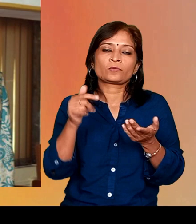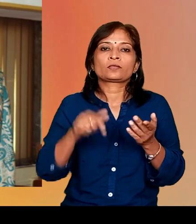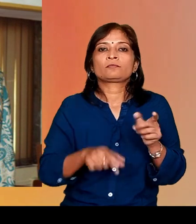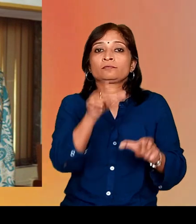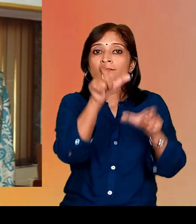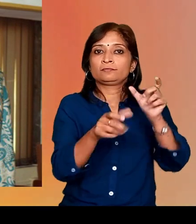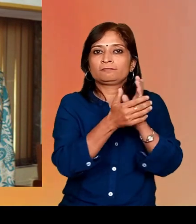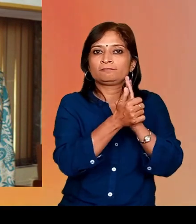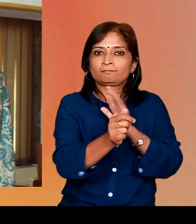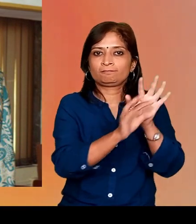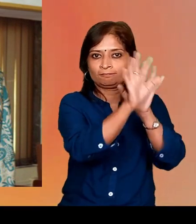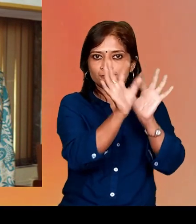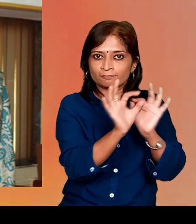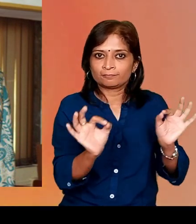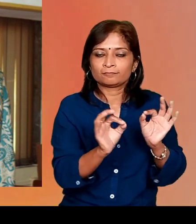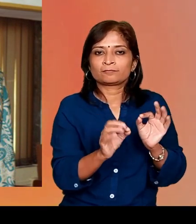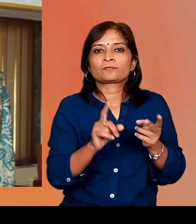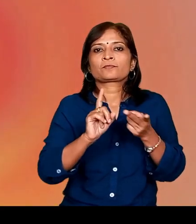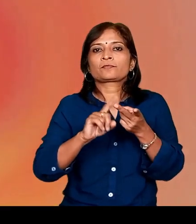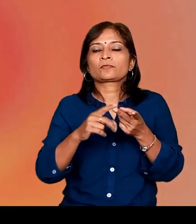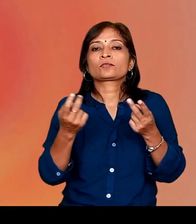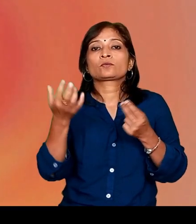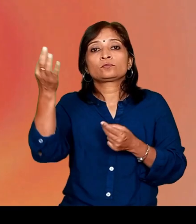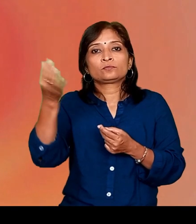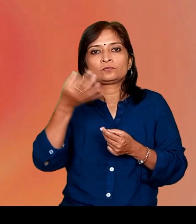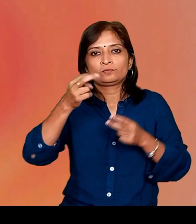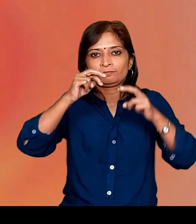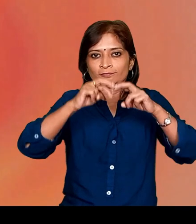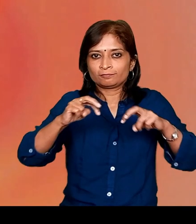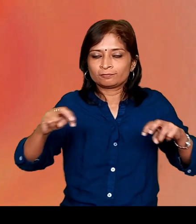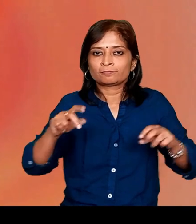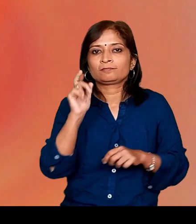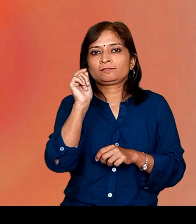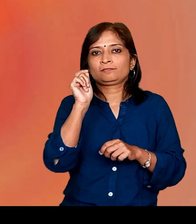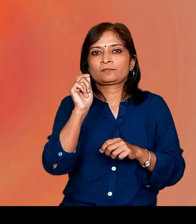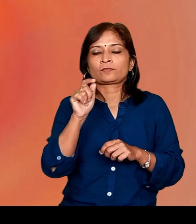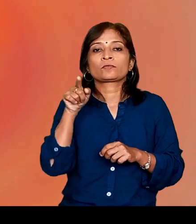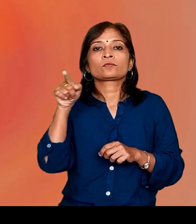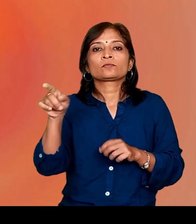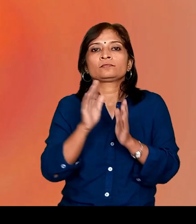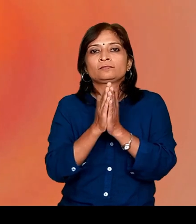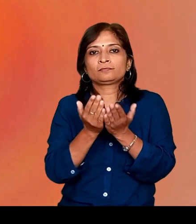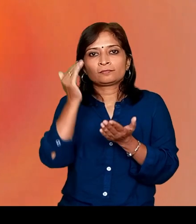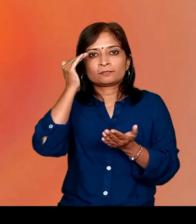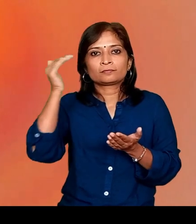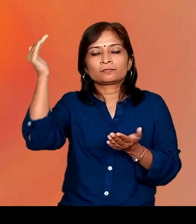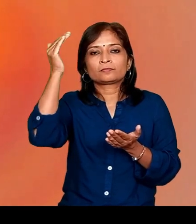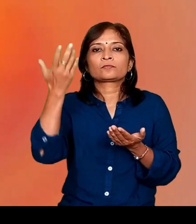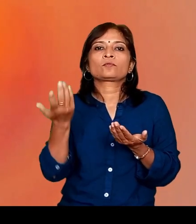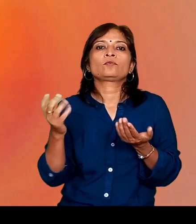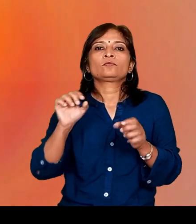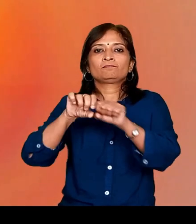लिए मानव संसाधन का विकास करना, नवीन शोध एवं अनुसंधान, उनके लिए शैक्षिक